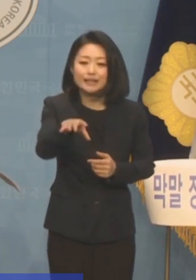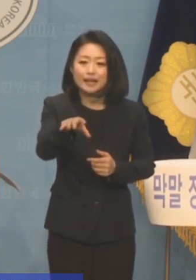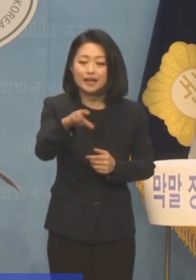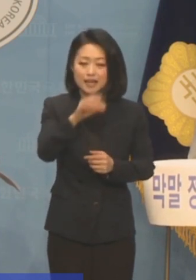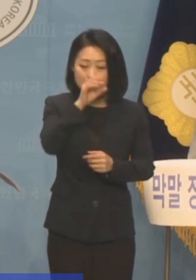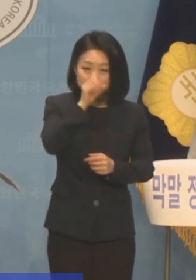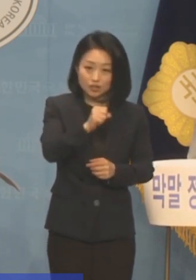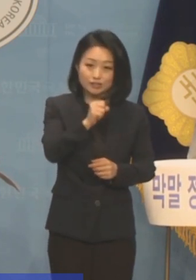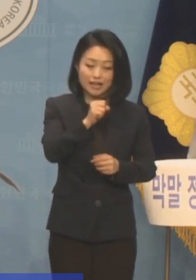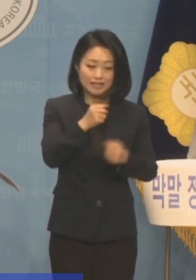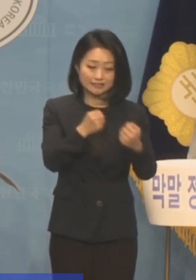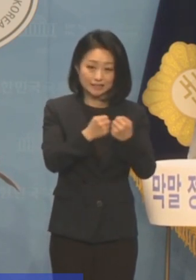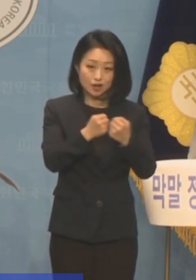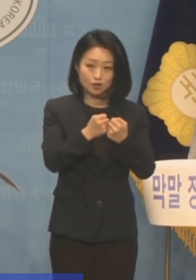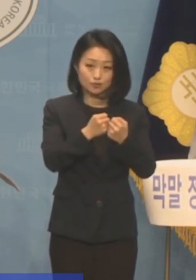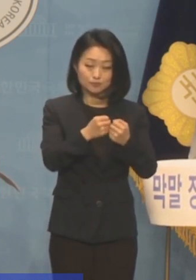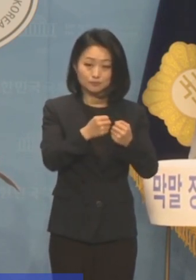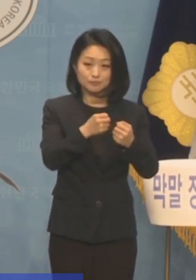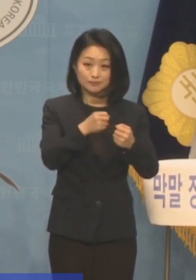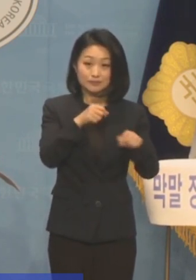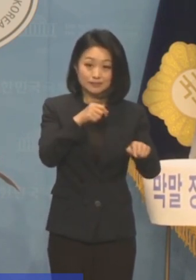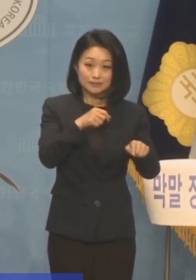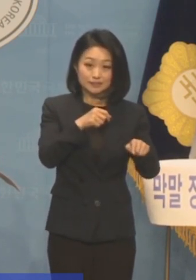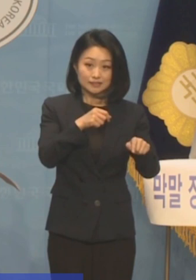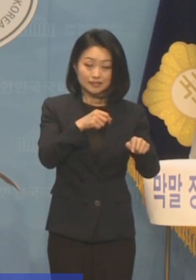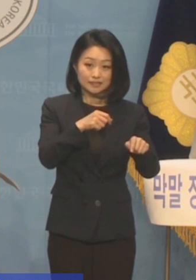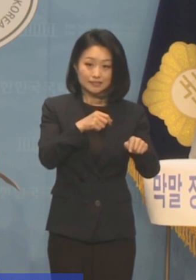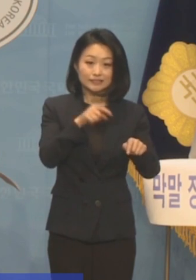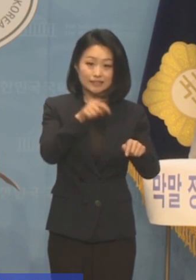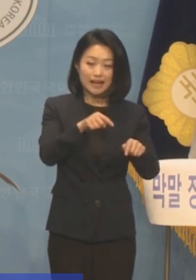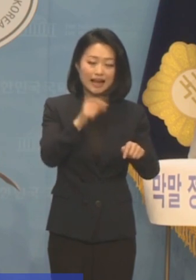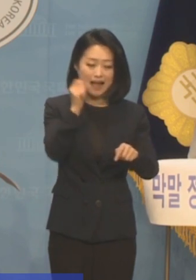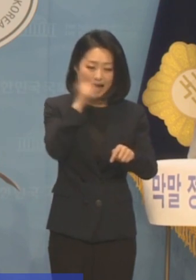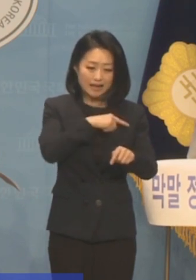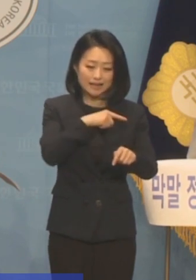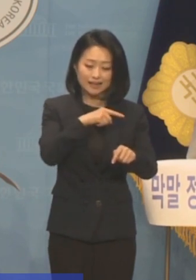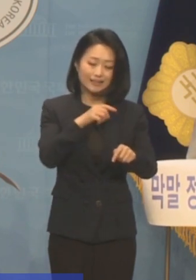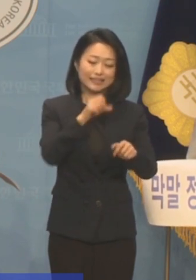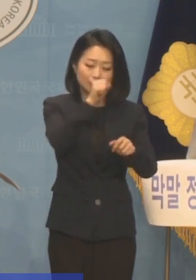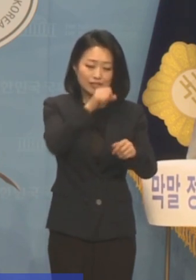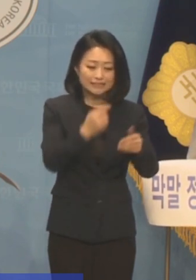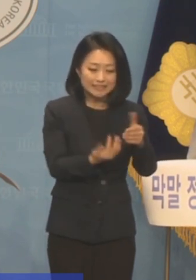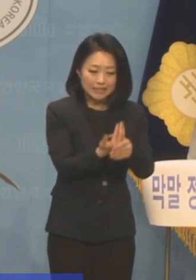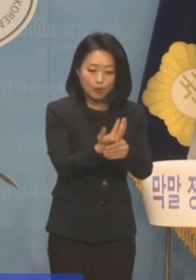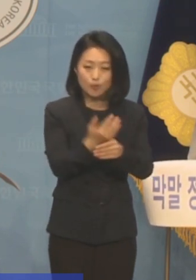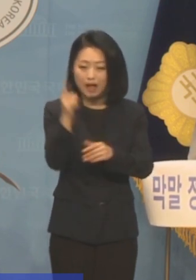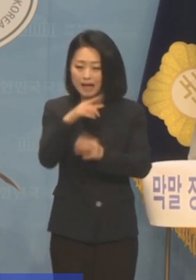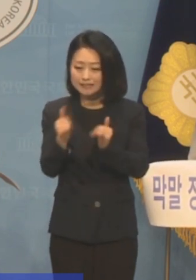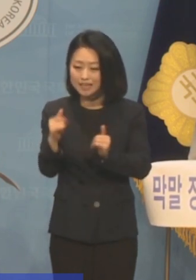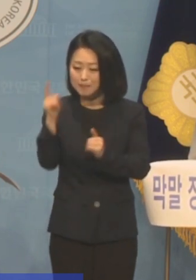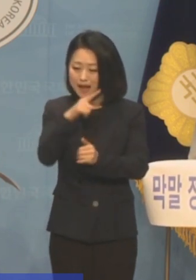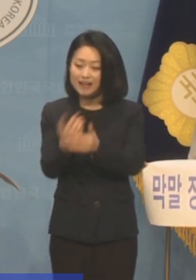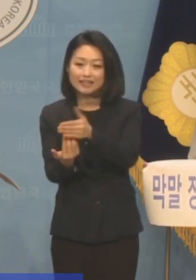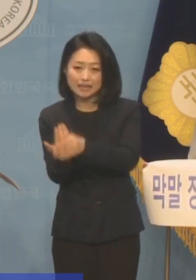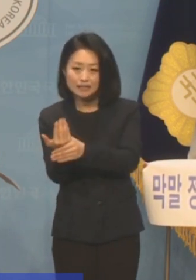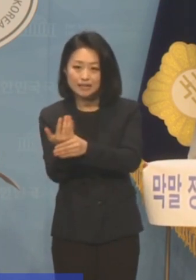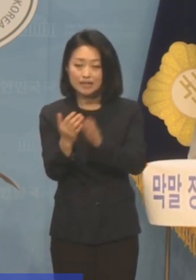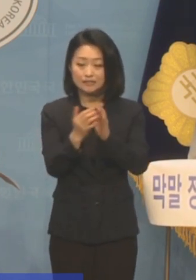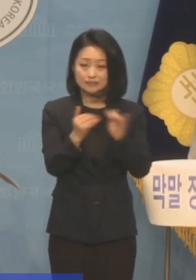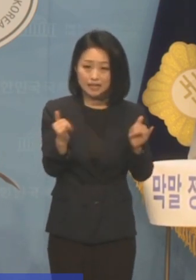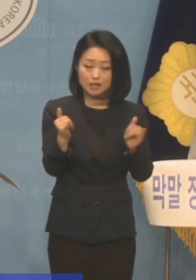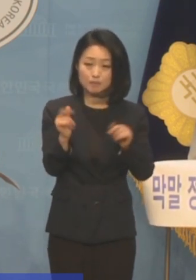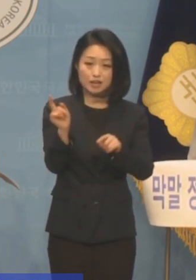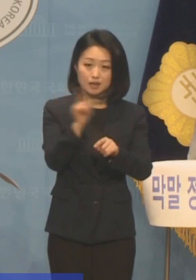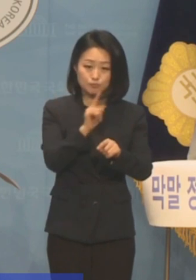쌓은 선에서 선한 것을 내고 악한 사람은 그 쌓은 악에서 악한 것을 내느니라 내가 너희에게 이르는이 사람이 무슨 무익한 말을